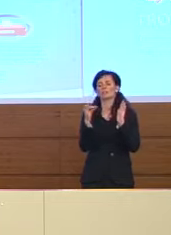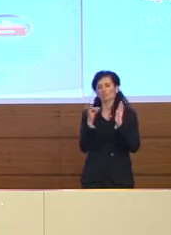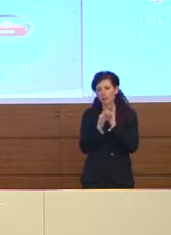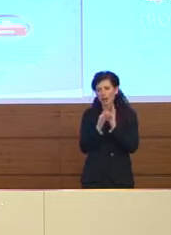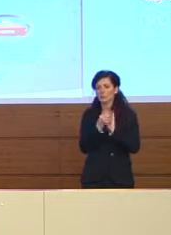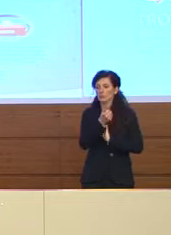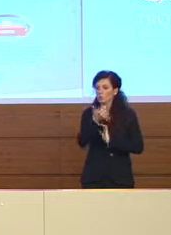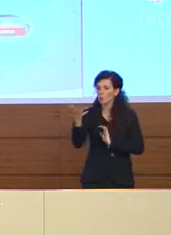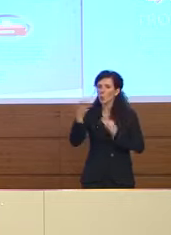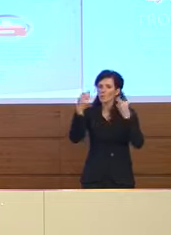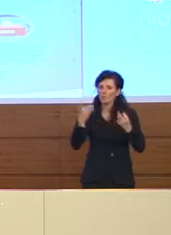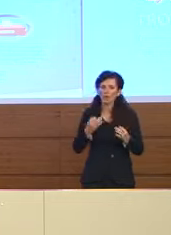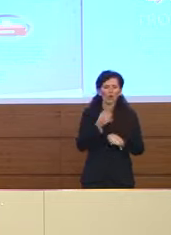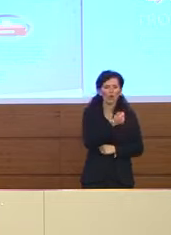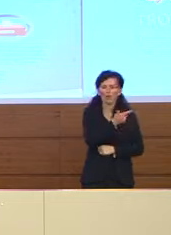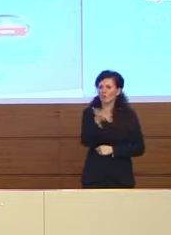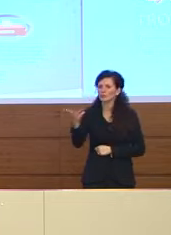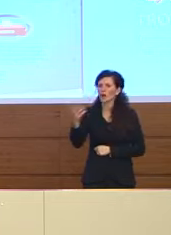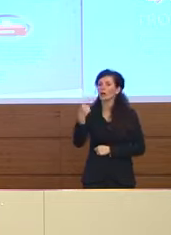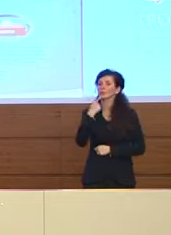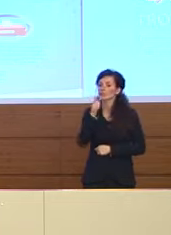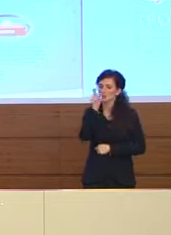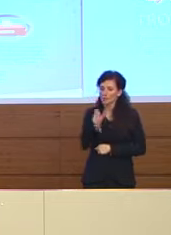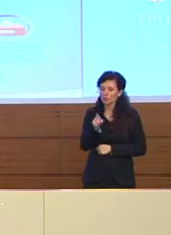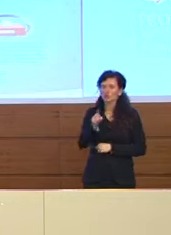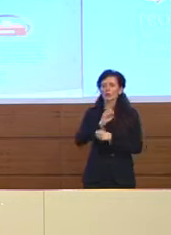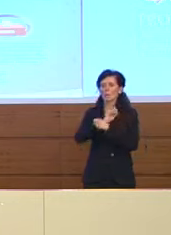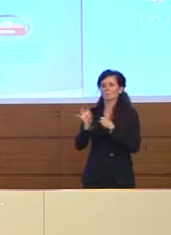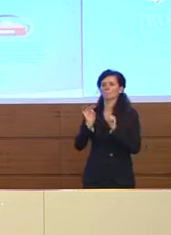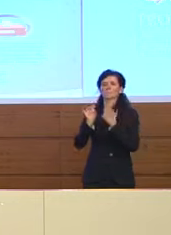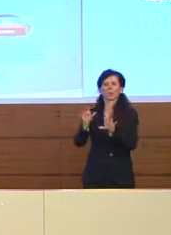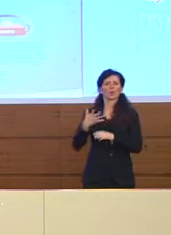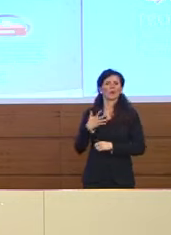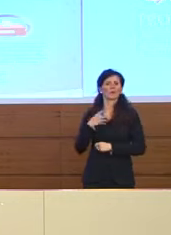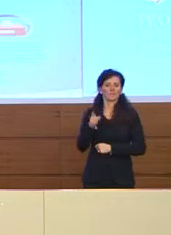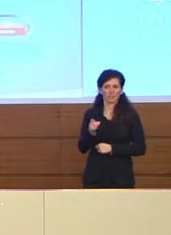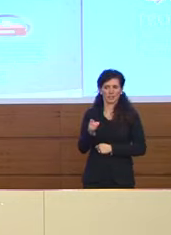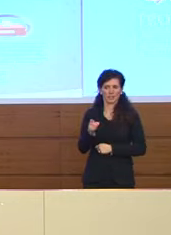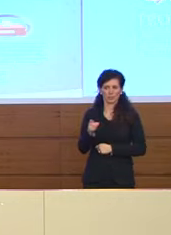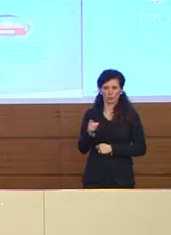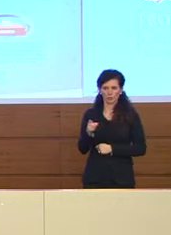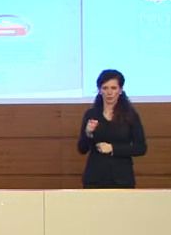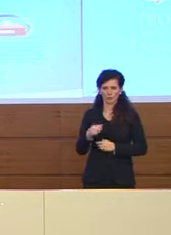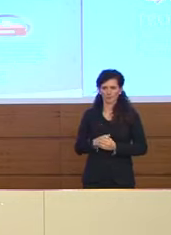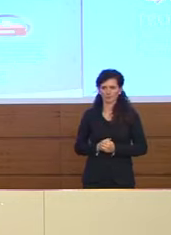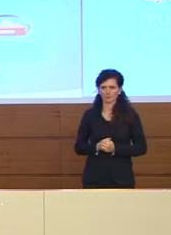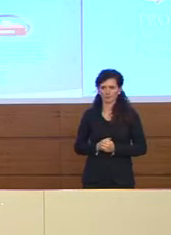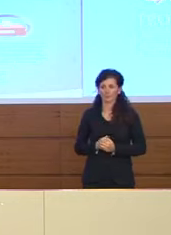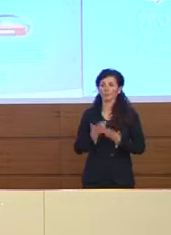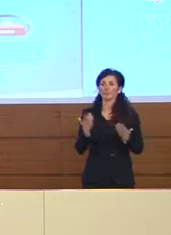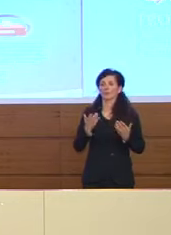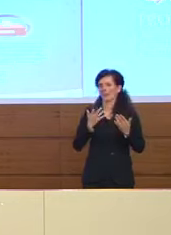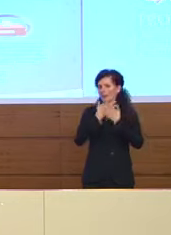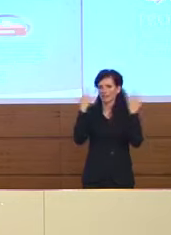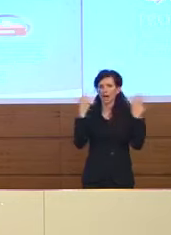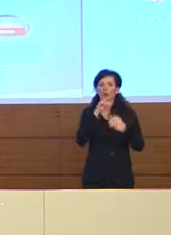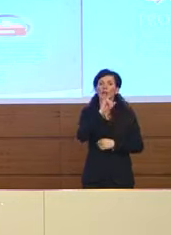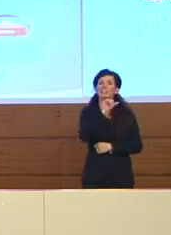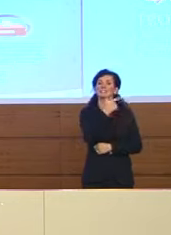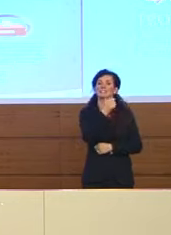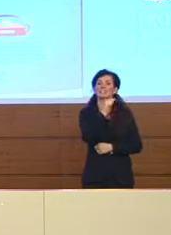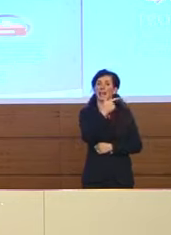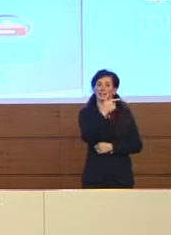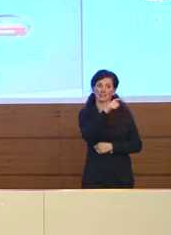censiti come positivi quindi è evidente che nel dato dell'istat ci sono anche